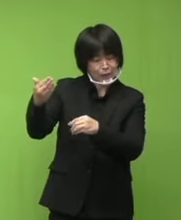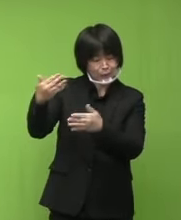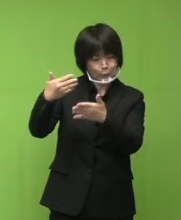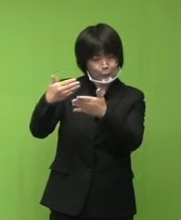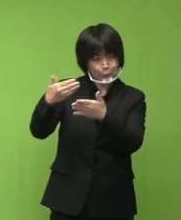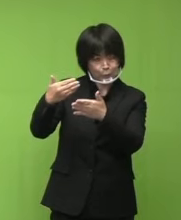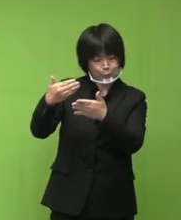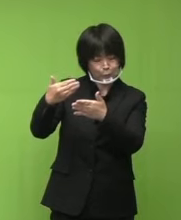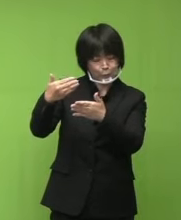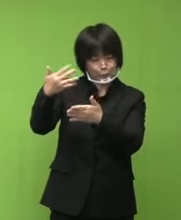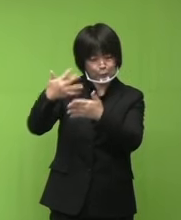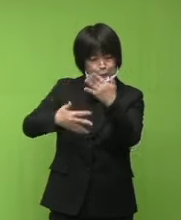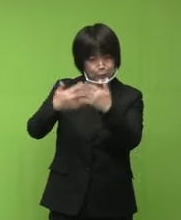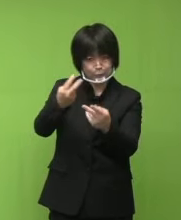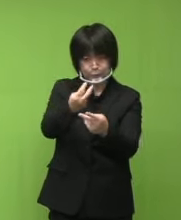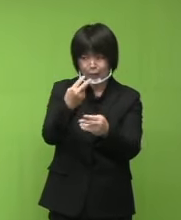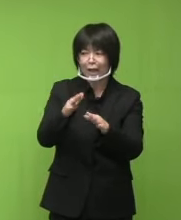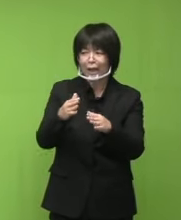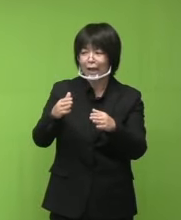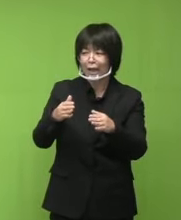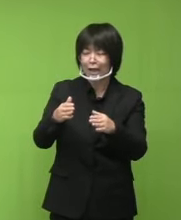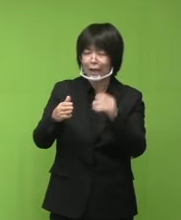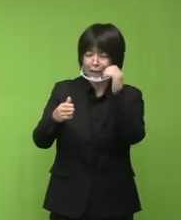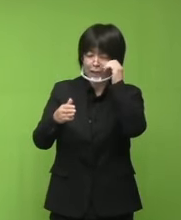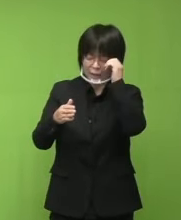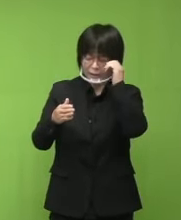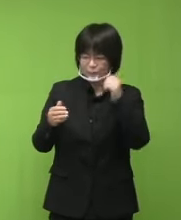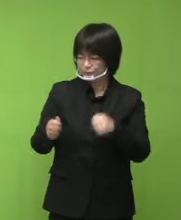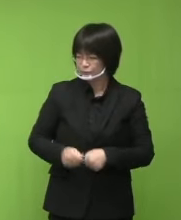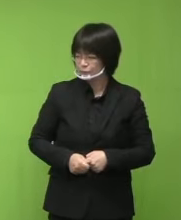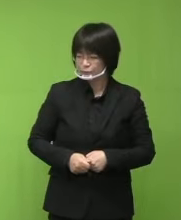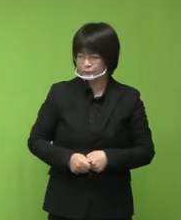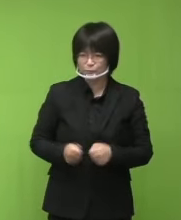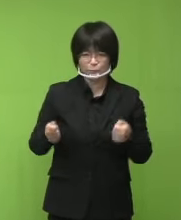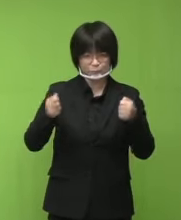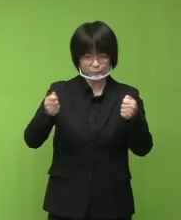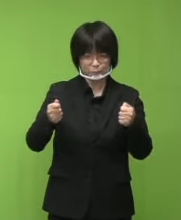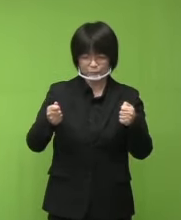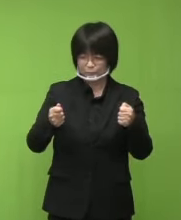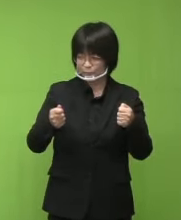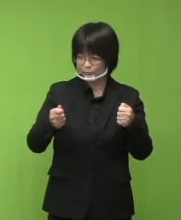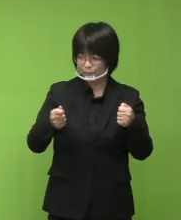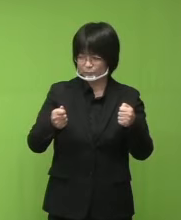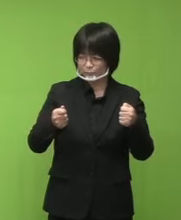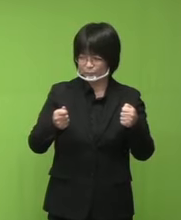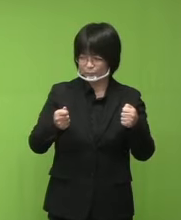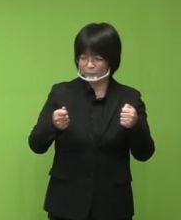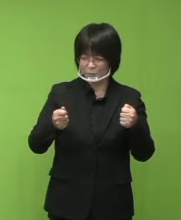はい、これ映さないんだっけ、こっちだけ、こっちだけ。 あれないのか。